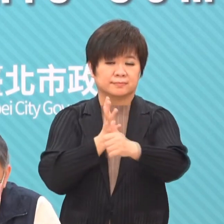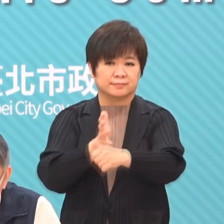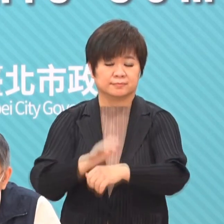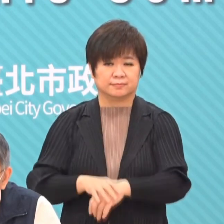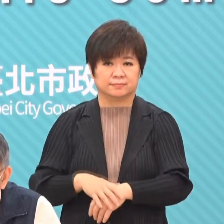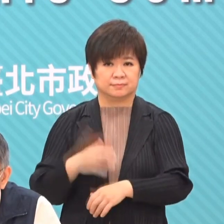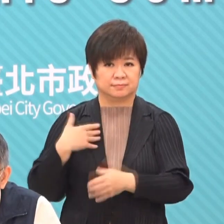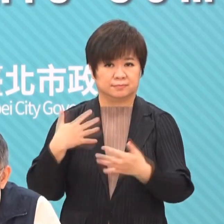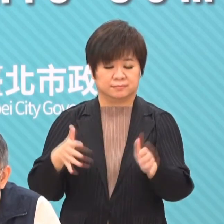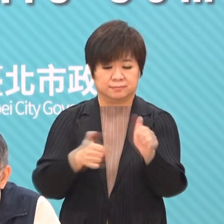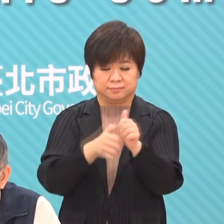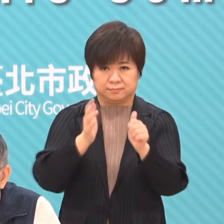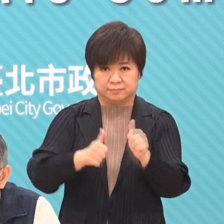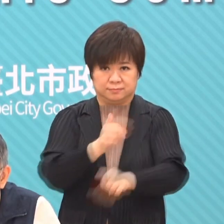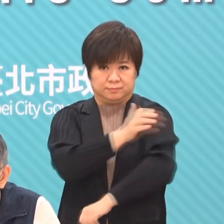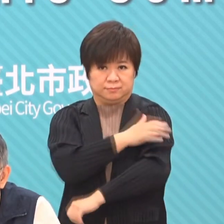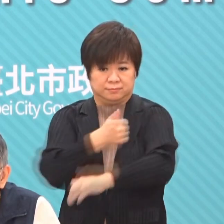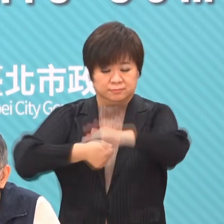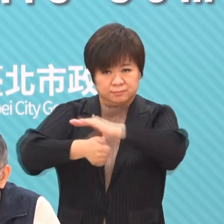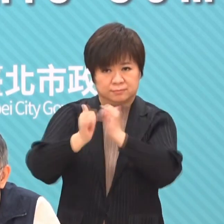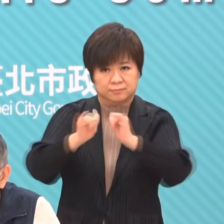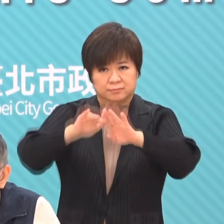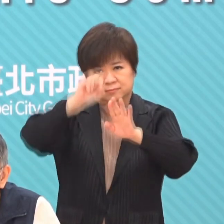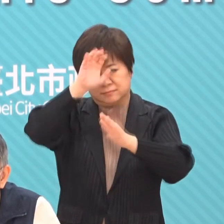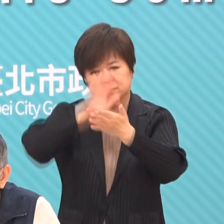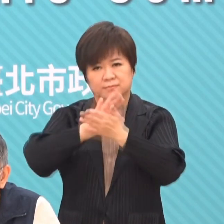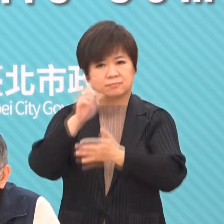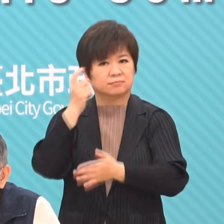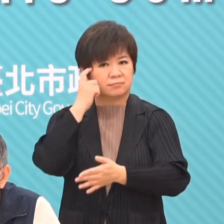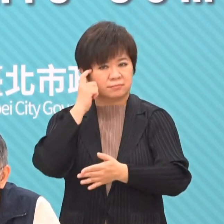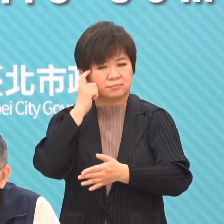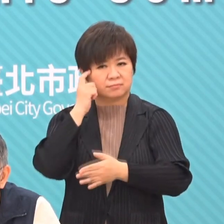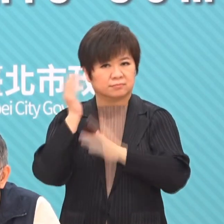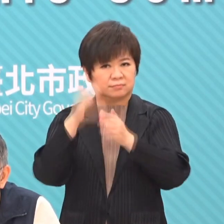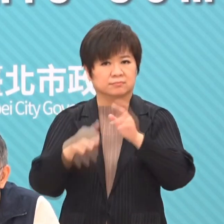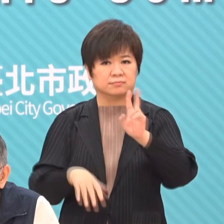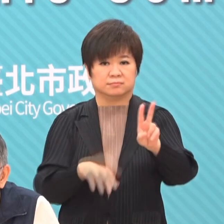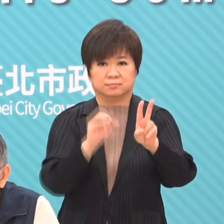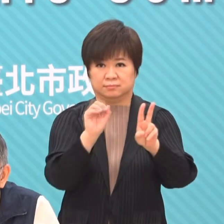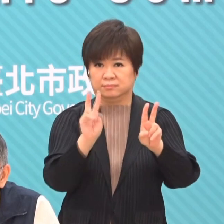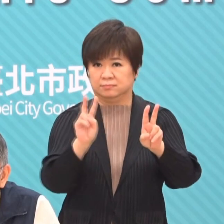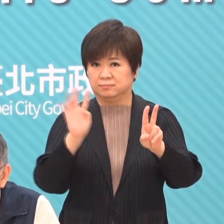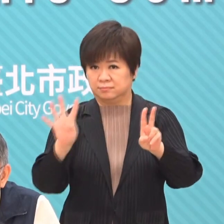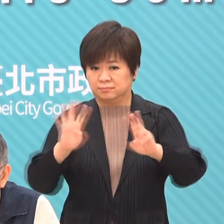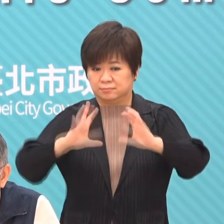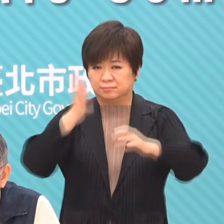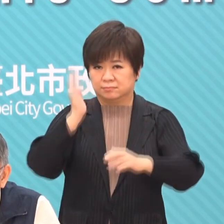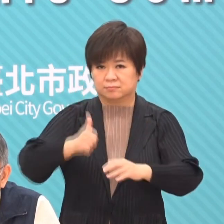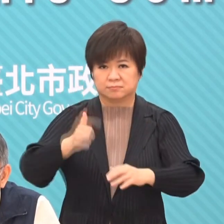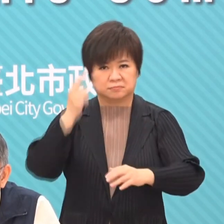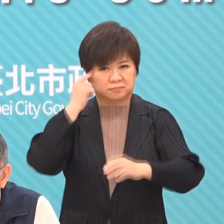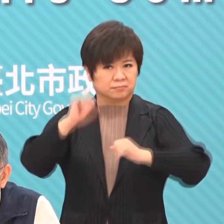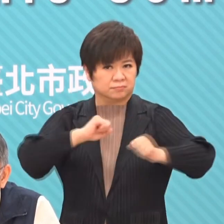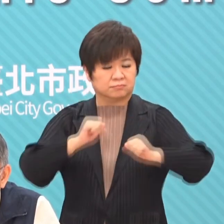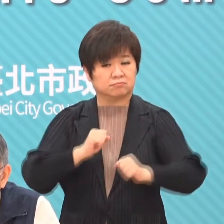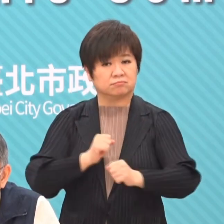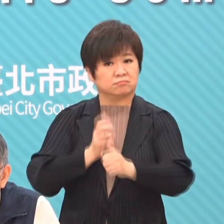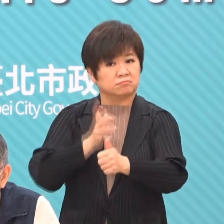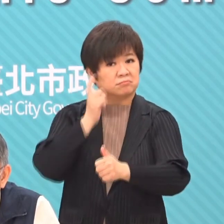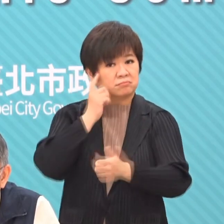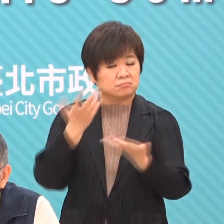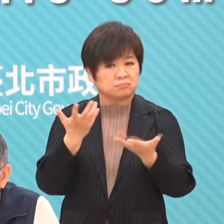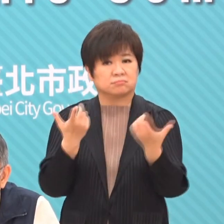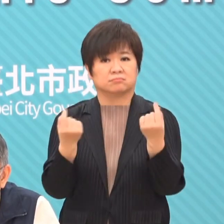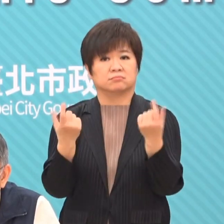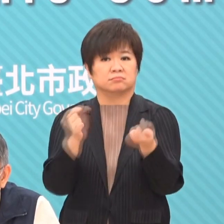前副总统陈建仁他加入民进党之后，被认为可能是要建指2024的总统大位。那市长怎么看这样的说法？同样是医